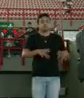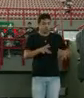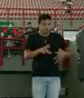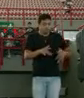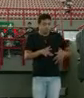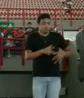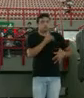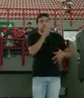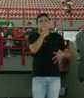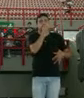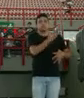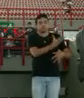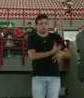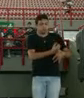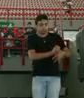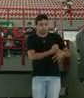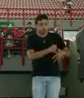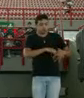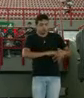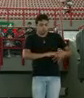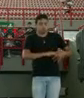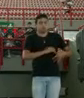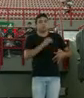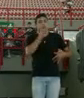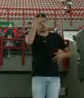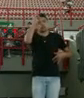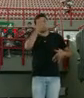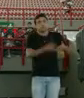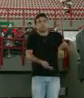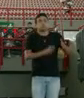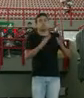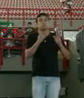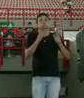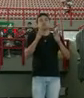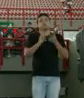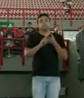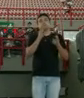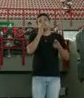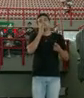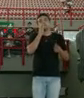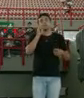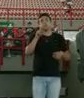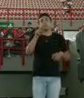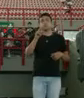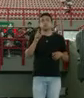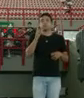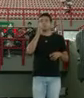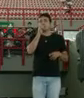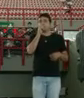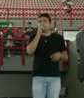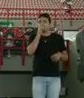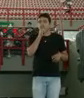rins? Para não perdê-la totalmente. Mas olha como é fácil. Se tu beber muita